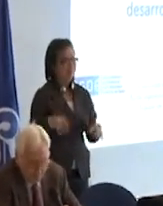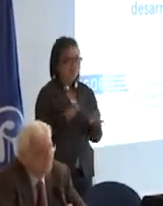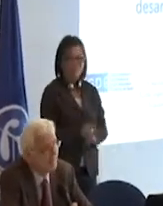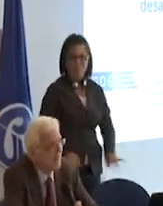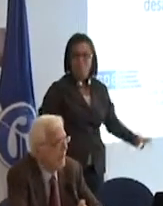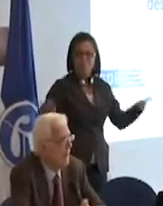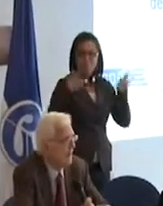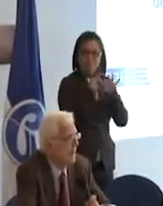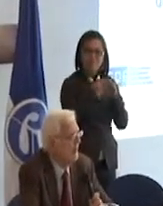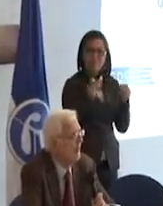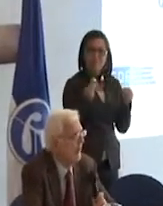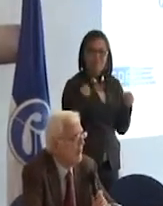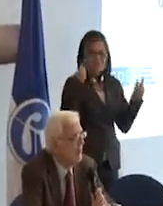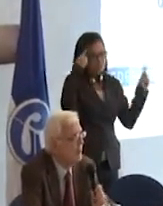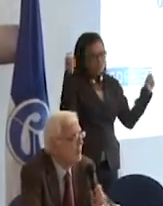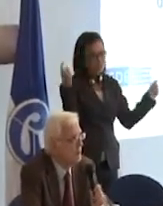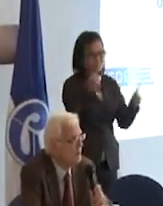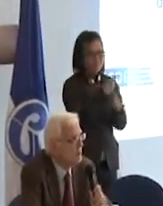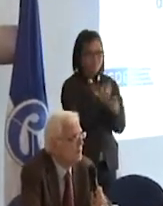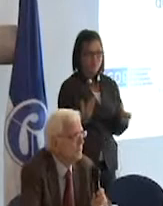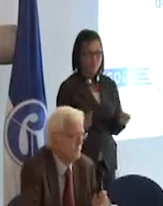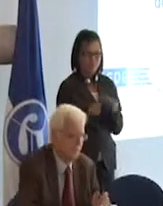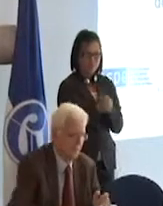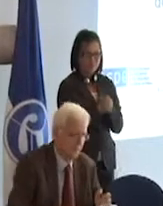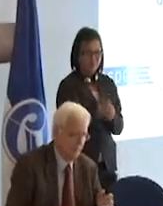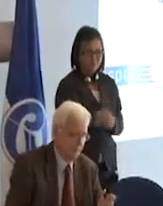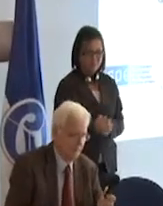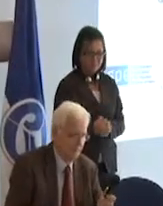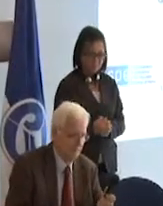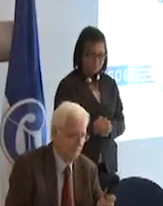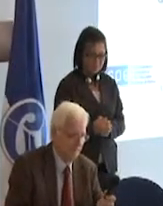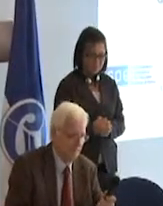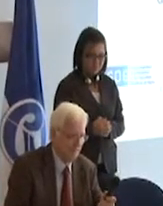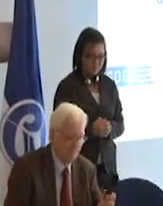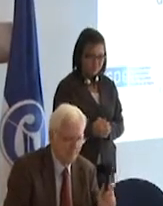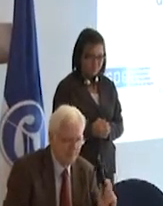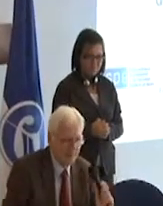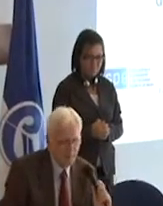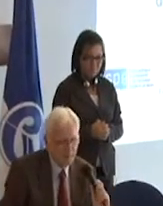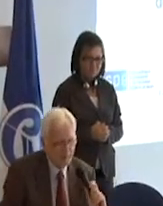para pensar la inclusión.